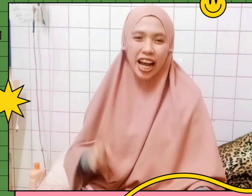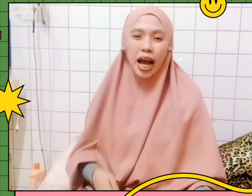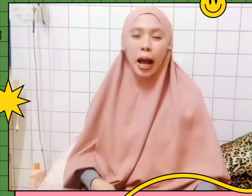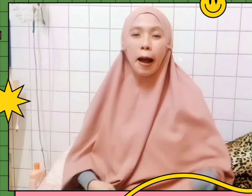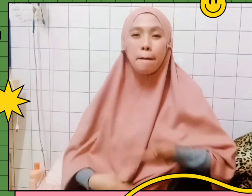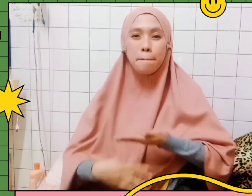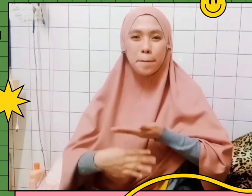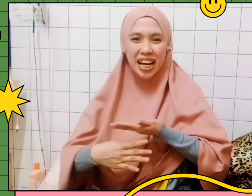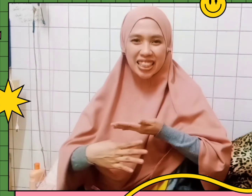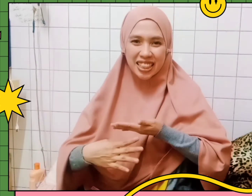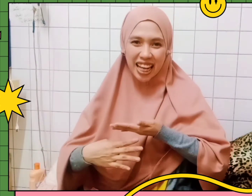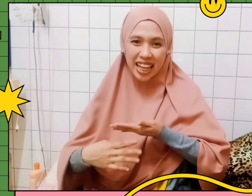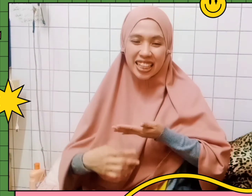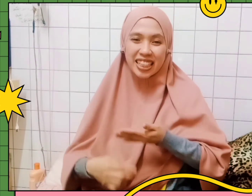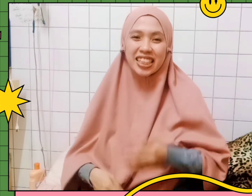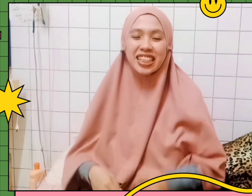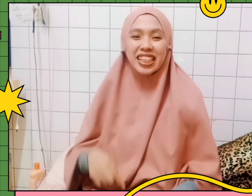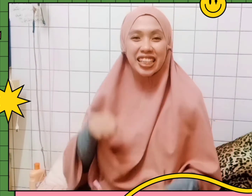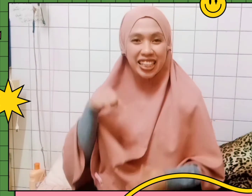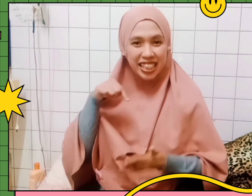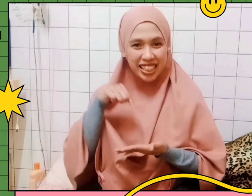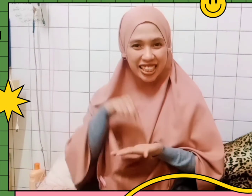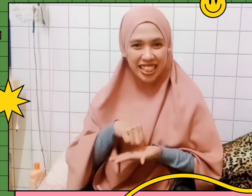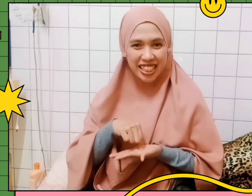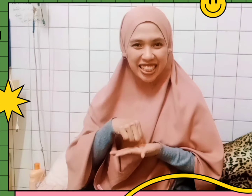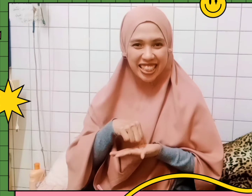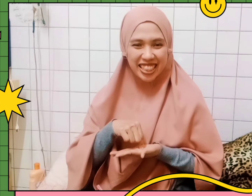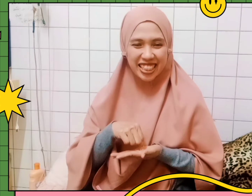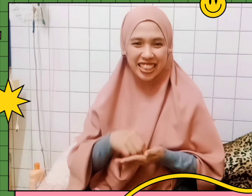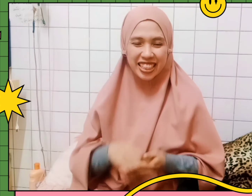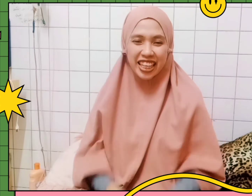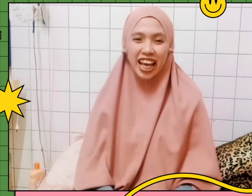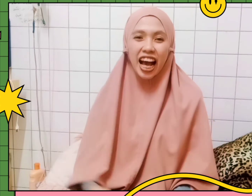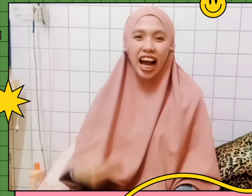hanya masak ini.